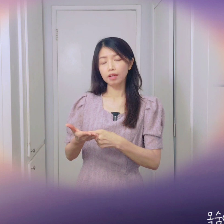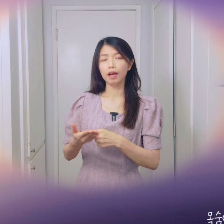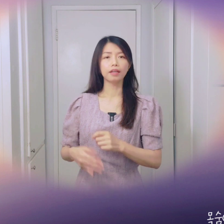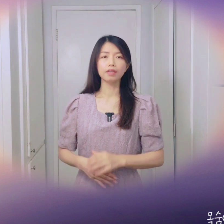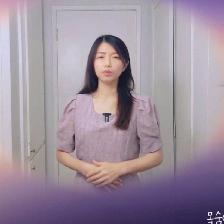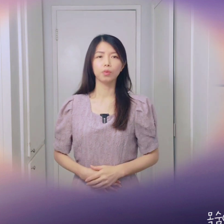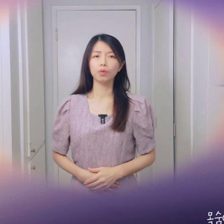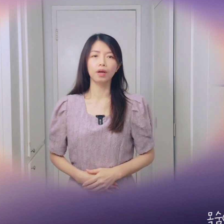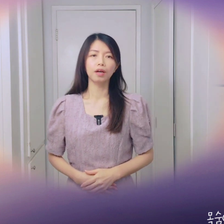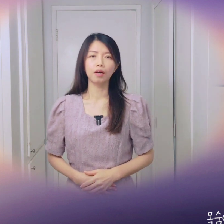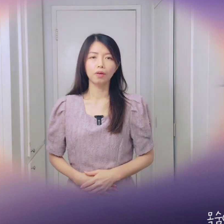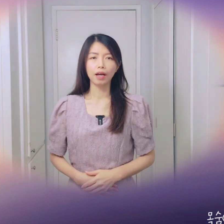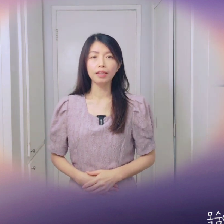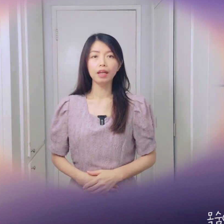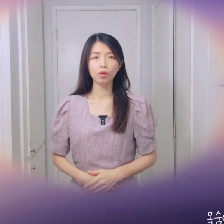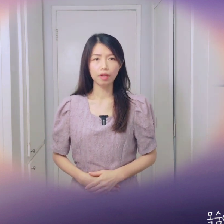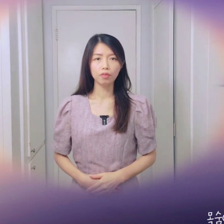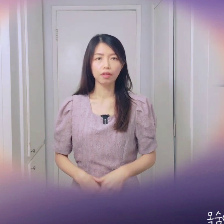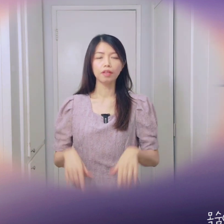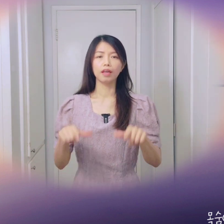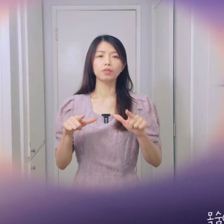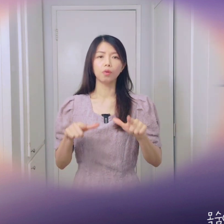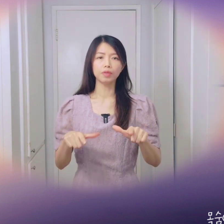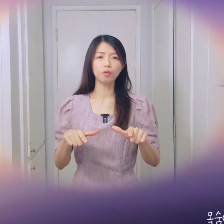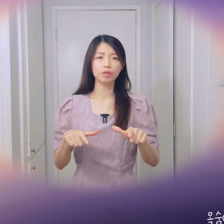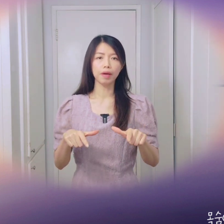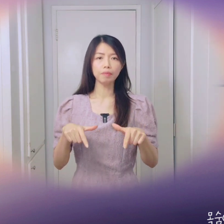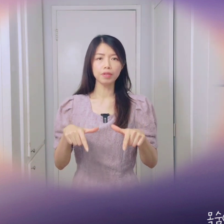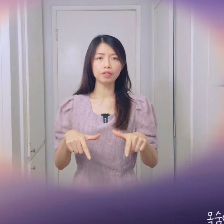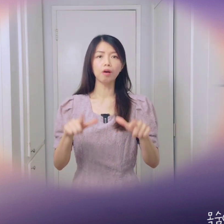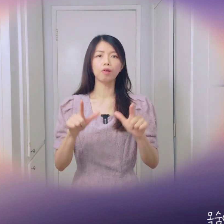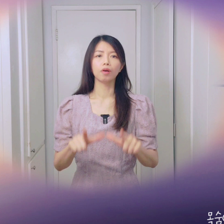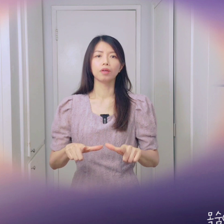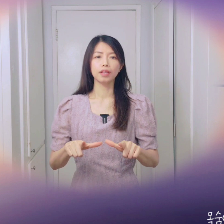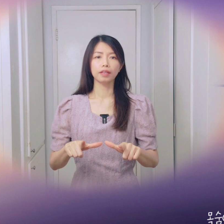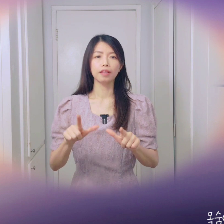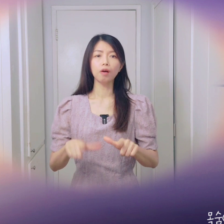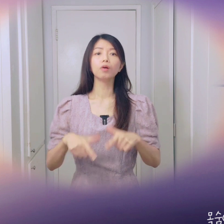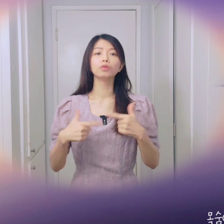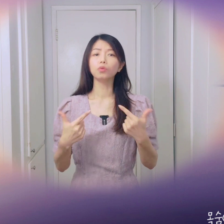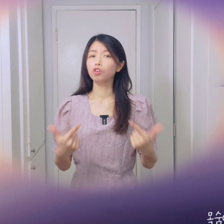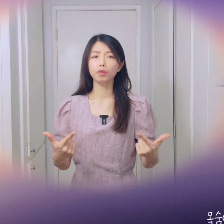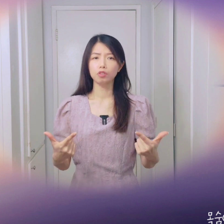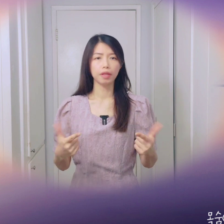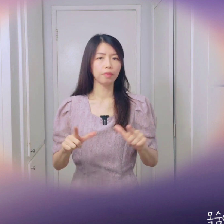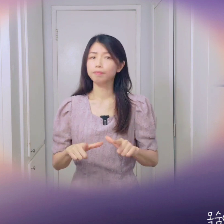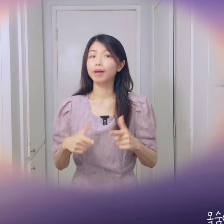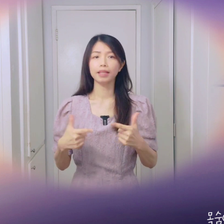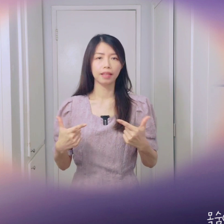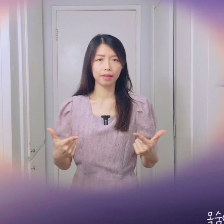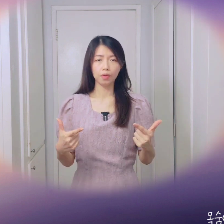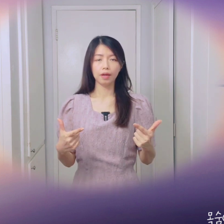아끼지 않겠소. 아니다라고 하는 데의 수어는 양손 엄지검지만 펴셔서 이 상태에서 손 뒤집어 주시면